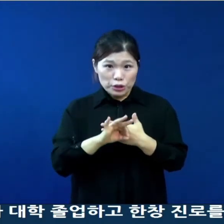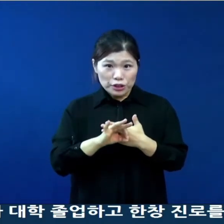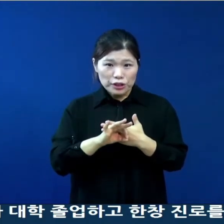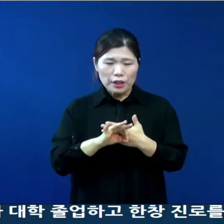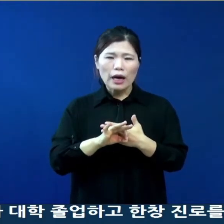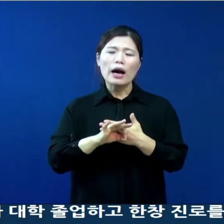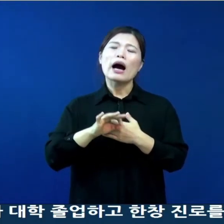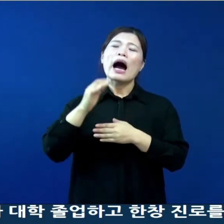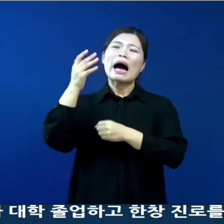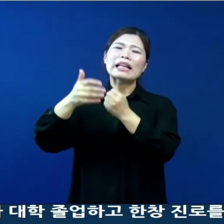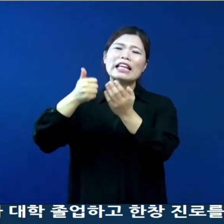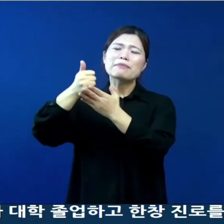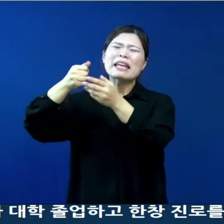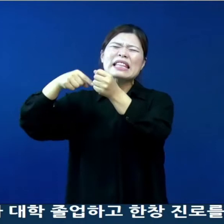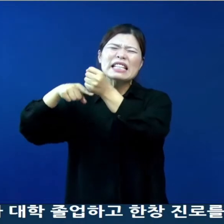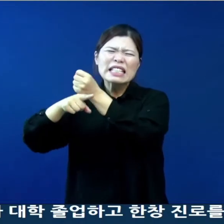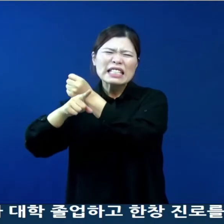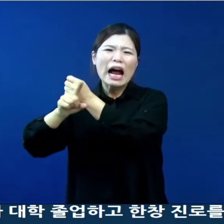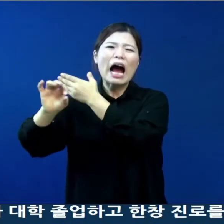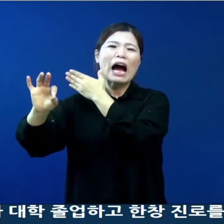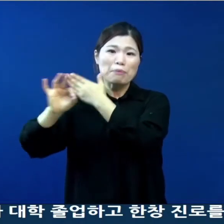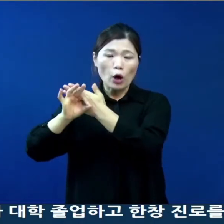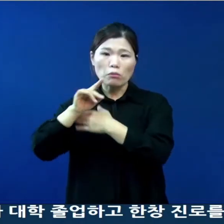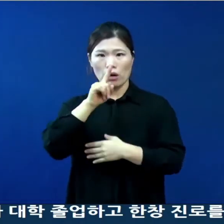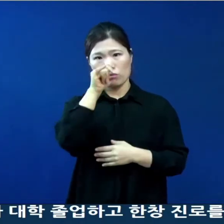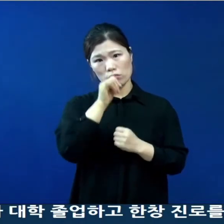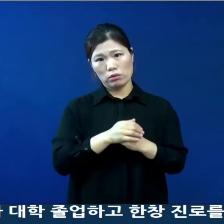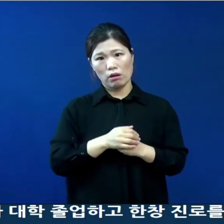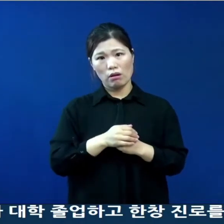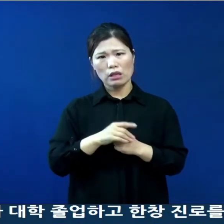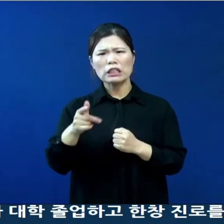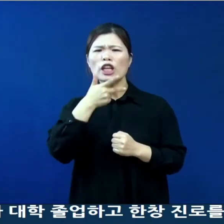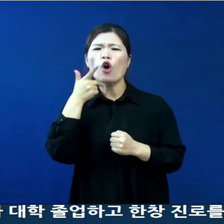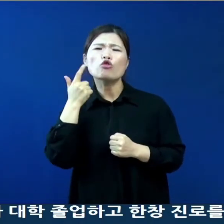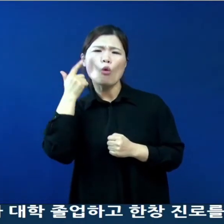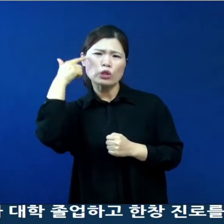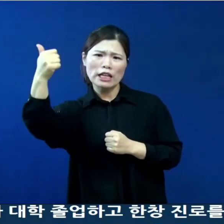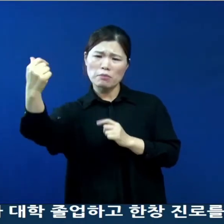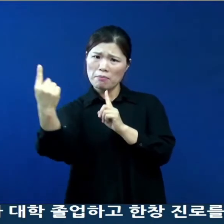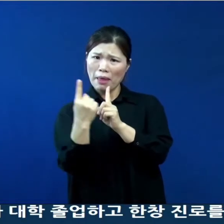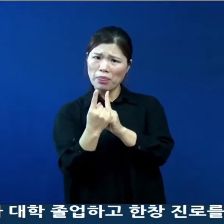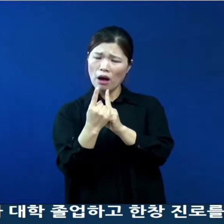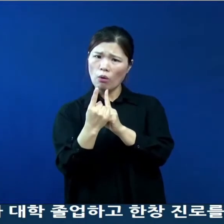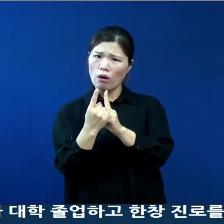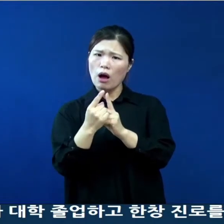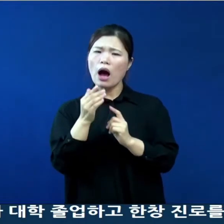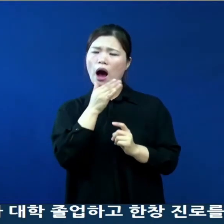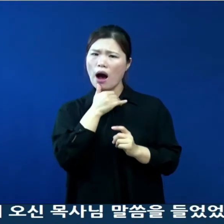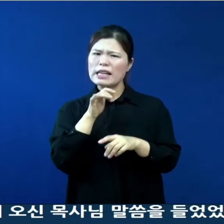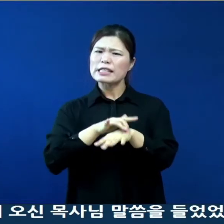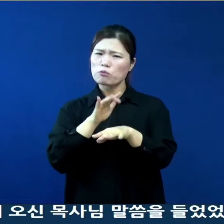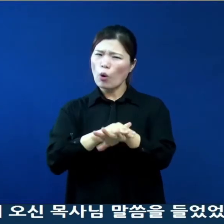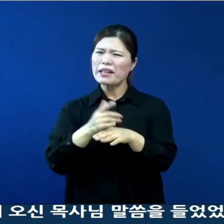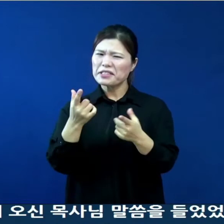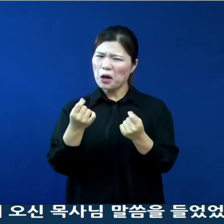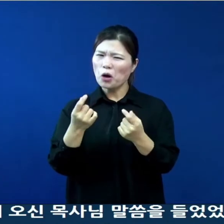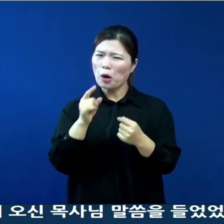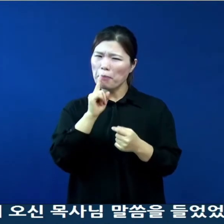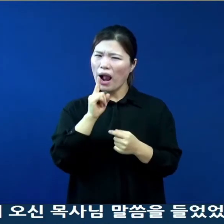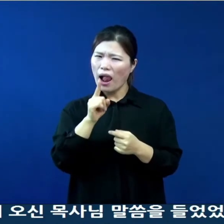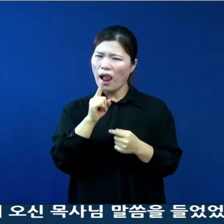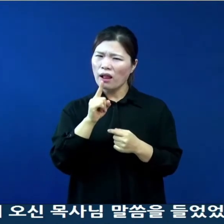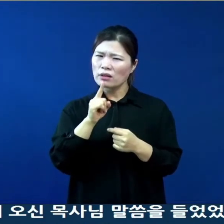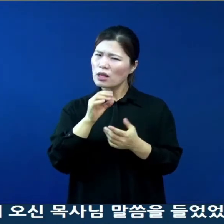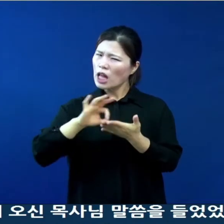그것이 하나님의 뜻이면. 근데 저는 그 목사님을 만나면서 그분이 그냥 말의 습관처럼 그 단어를 쓰는 것 같아 보이지